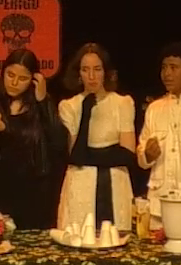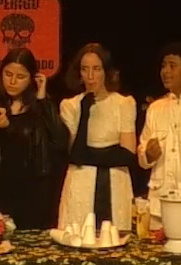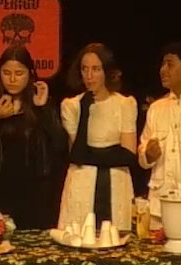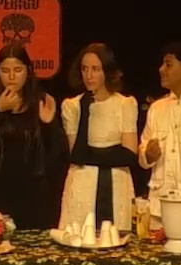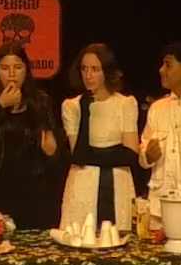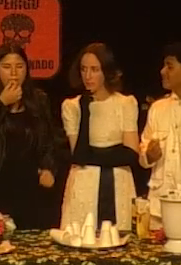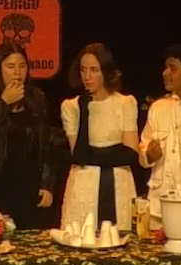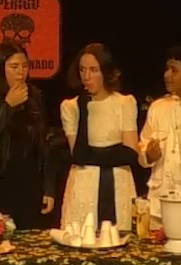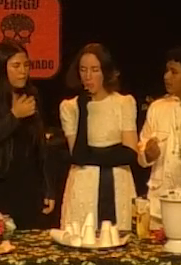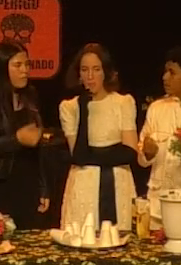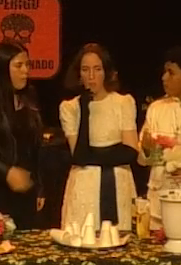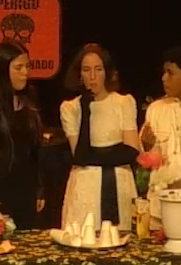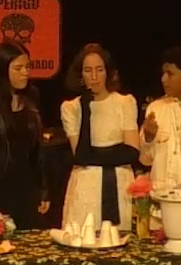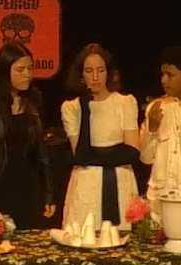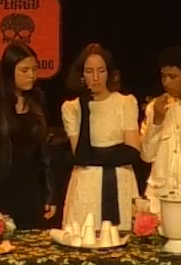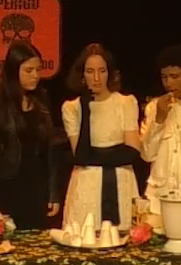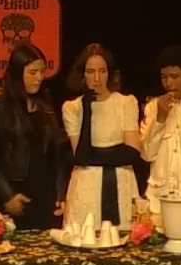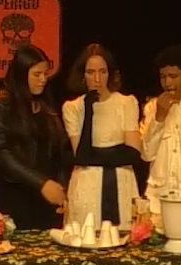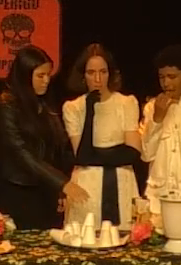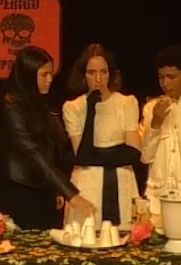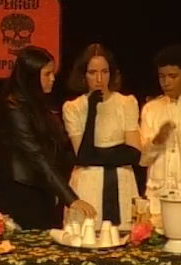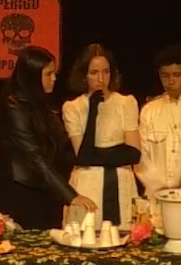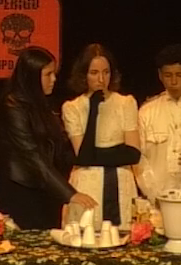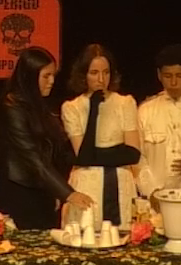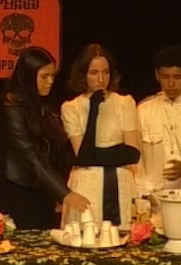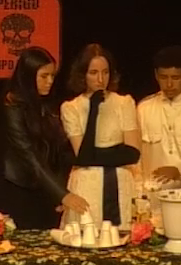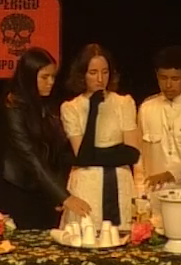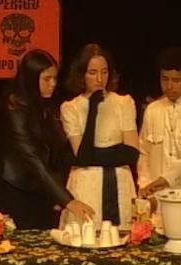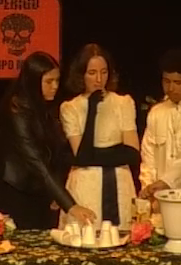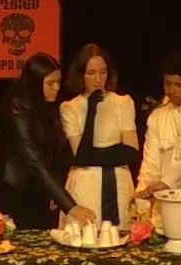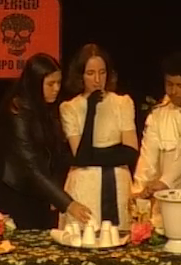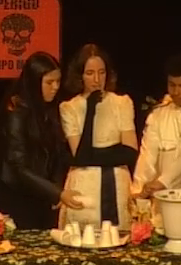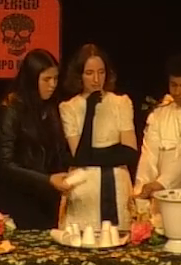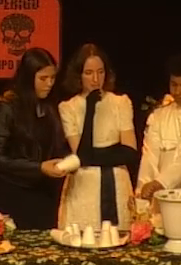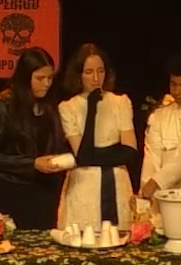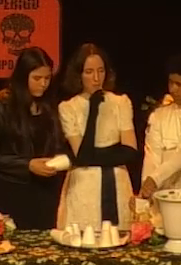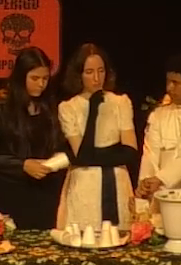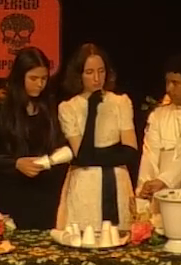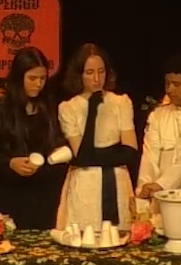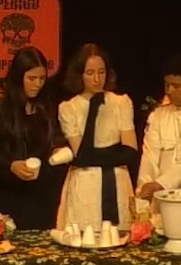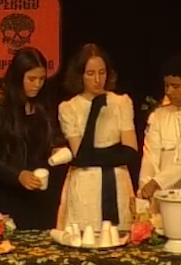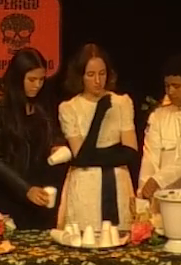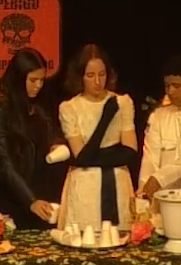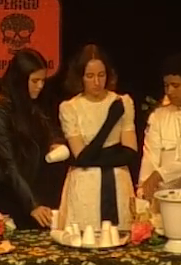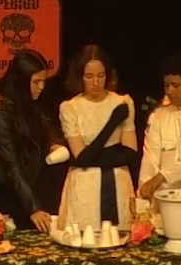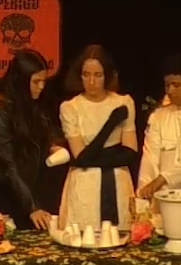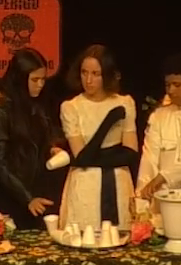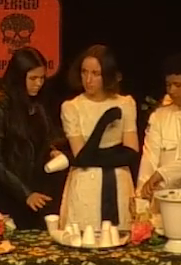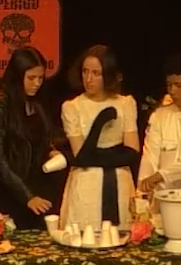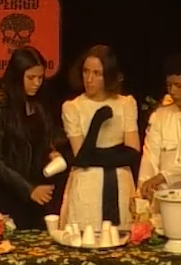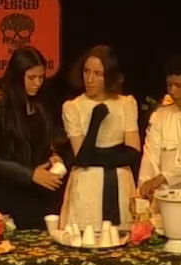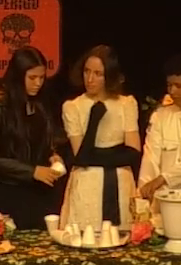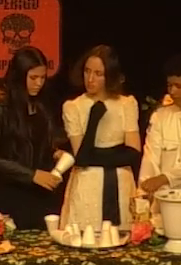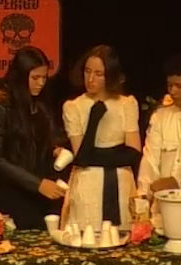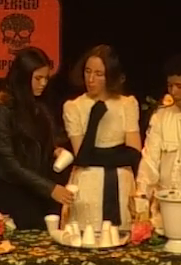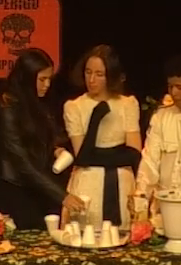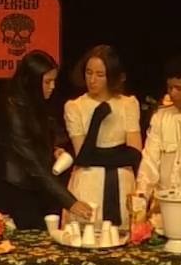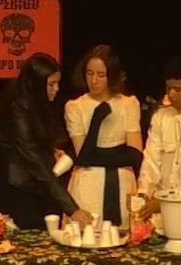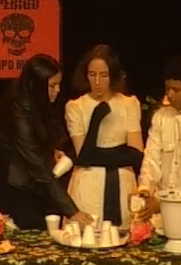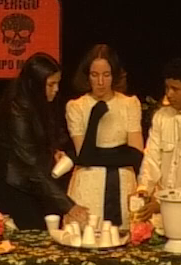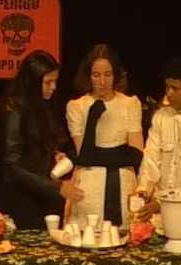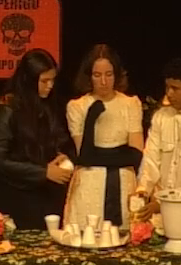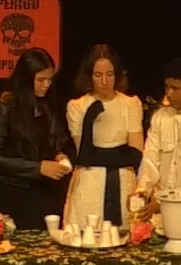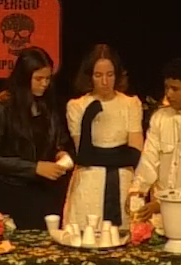dentes? Muito bem. Porque se tem uma coisa que eu não posso admitir é que você fique sem tomar banho por causa da